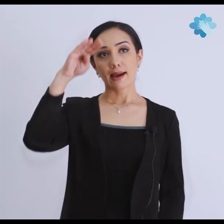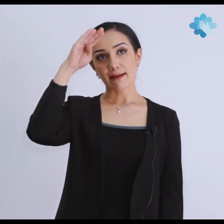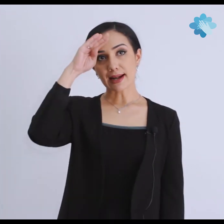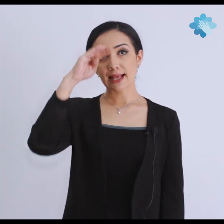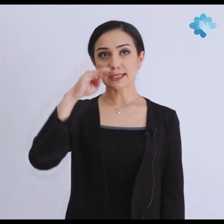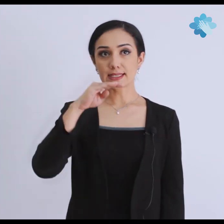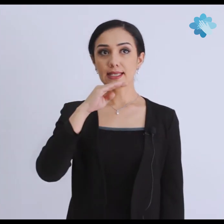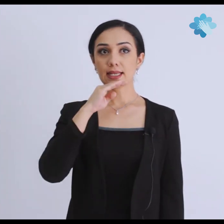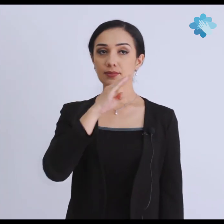родители